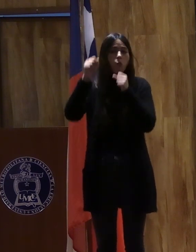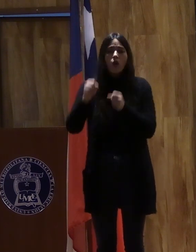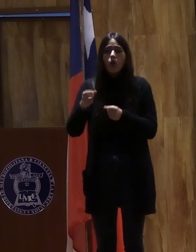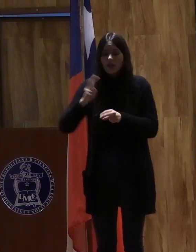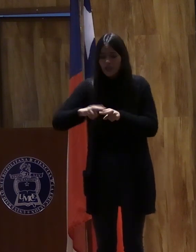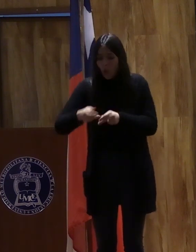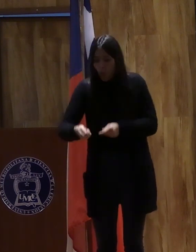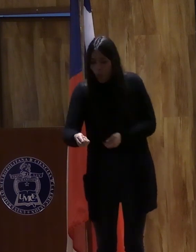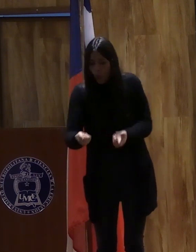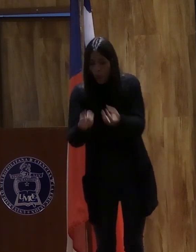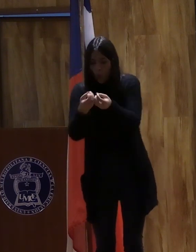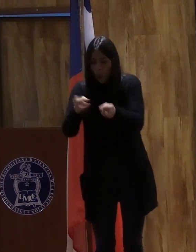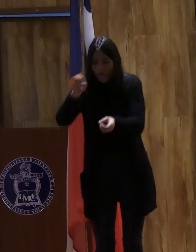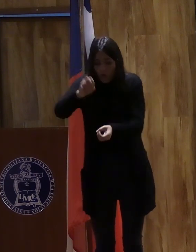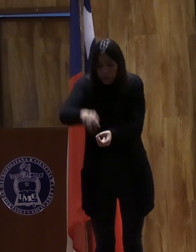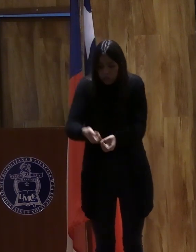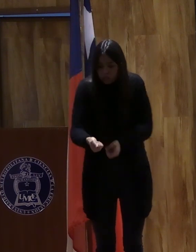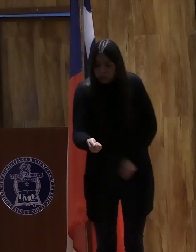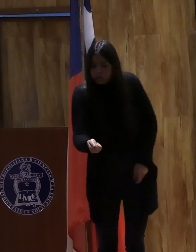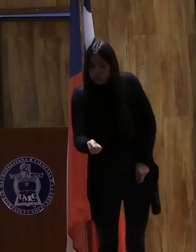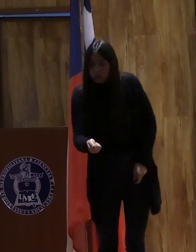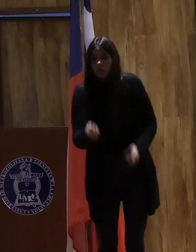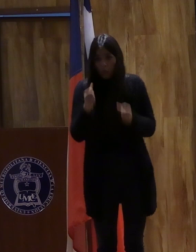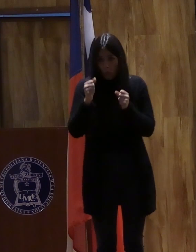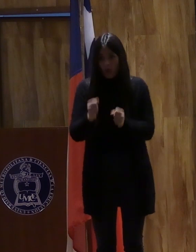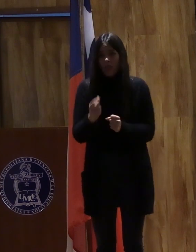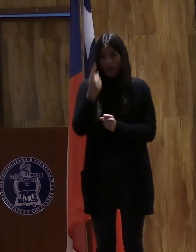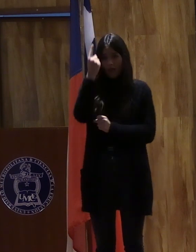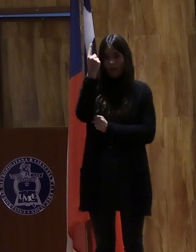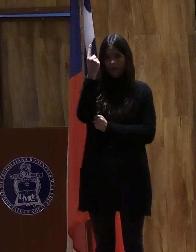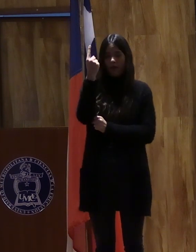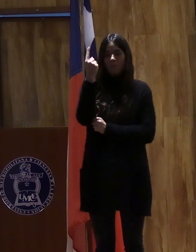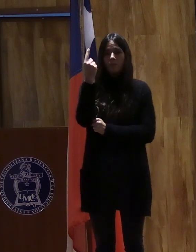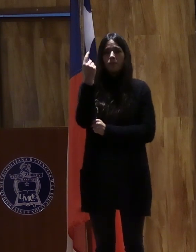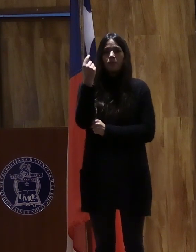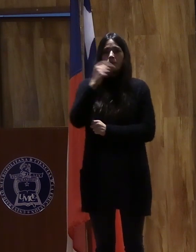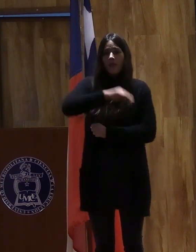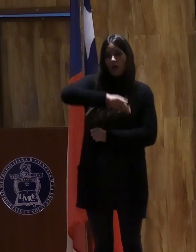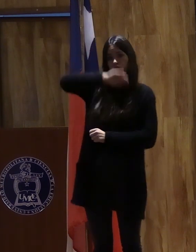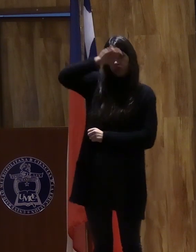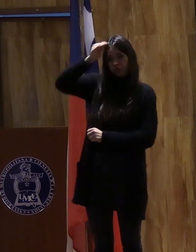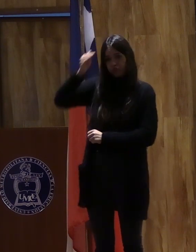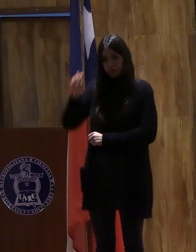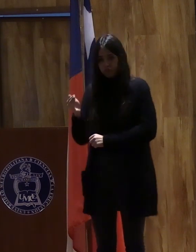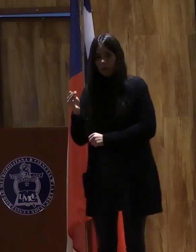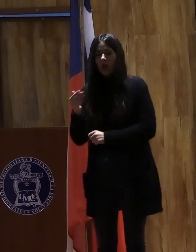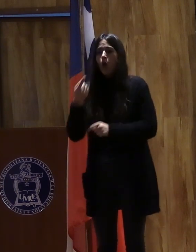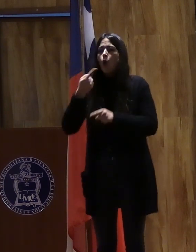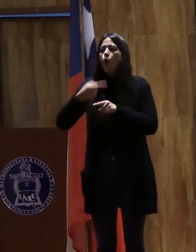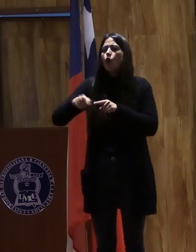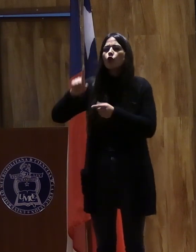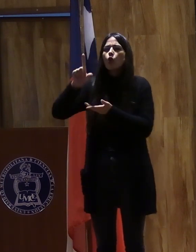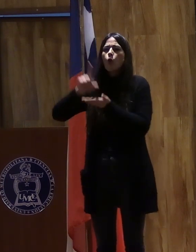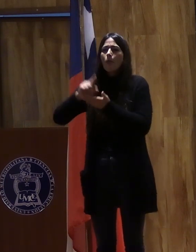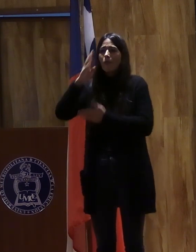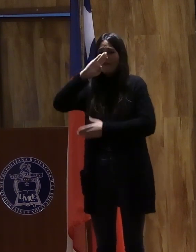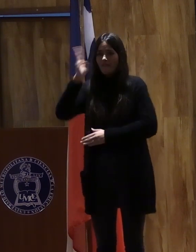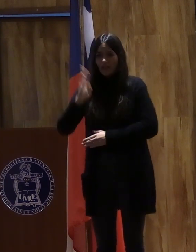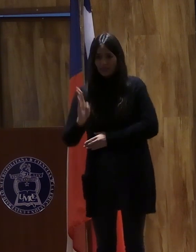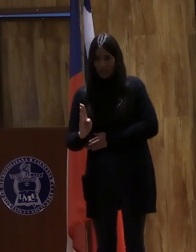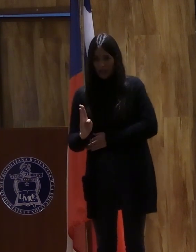bueno, echando el huevo en el suelo. Hay mucho más radiación. Ahora, en otras partes, si uno se va a Brasil,